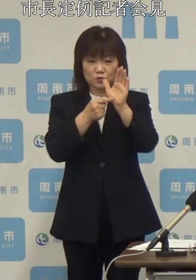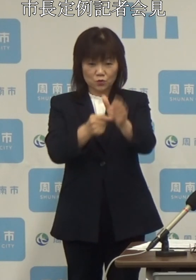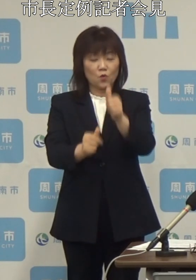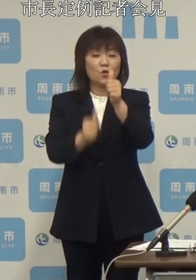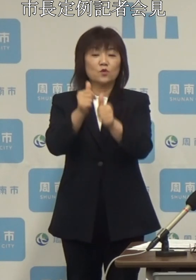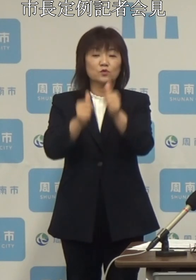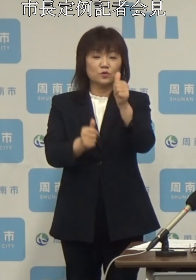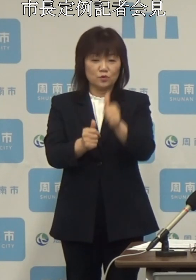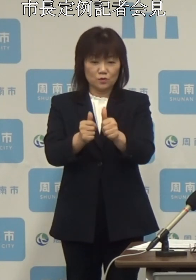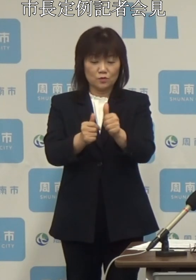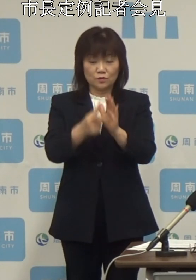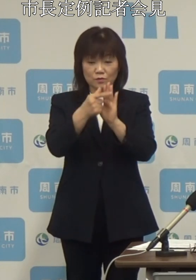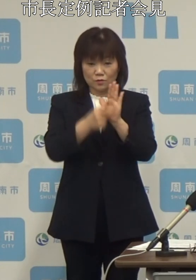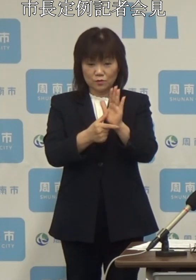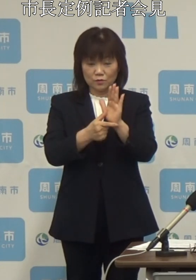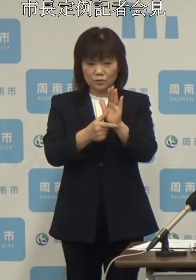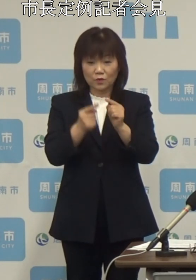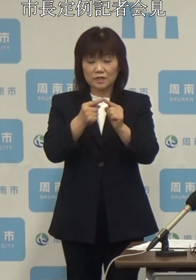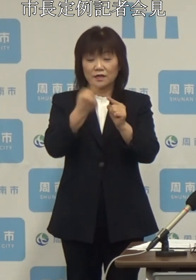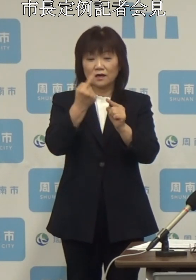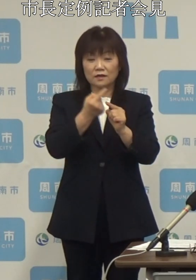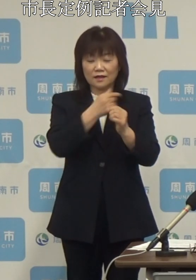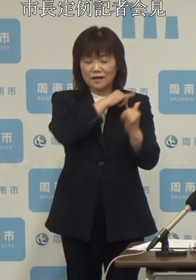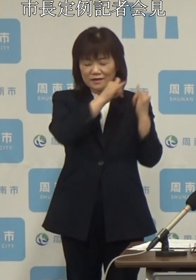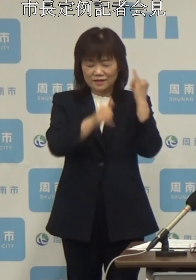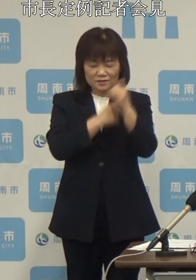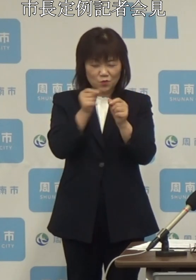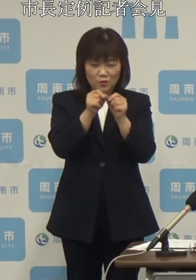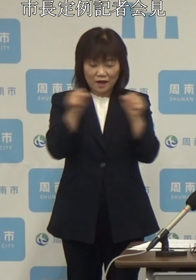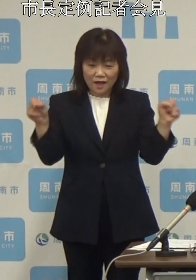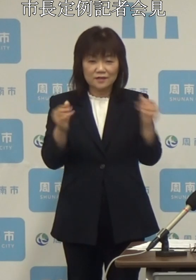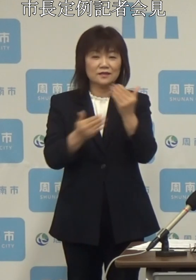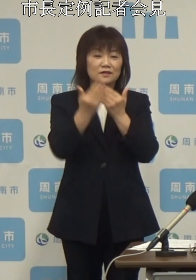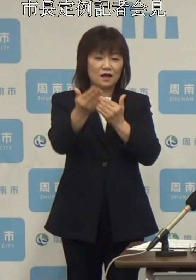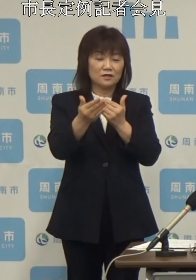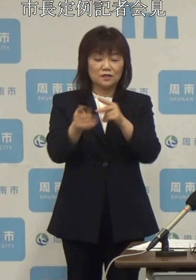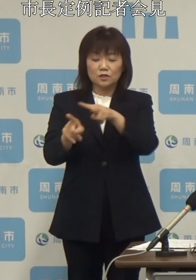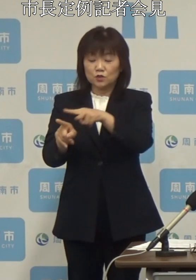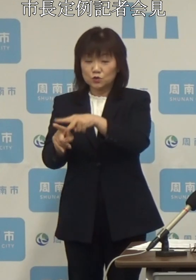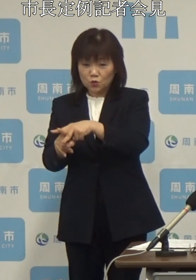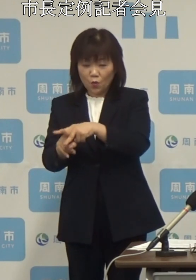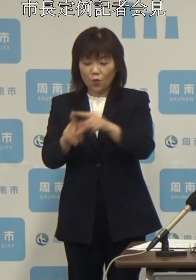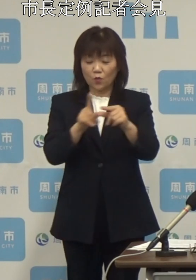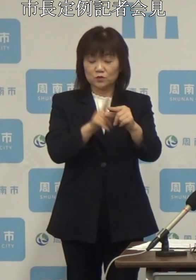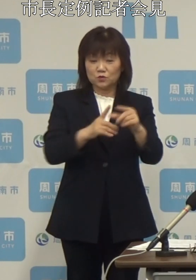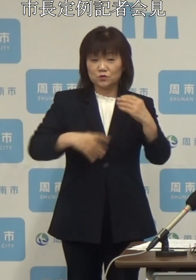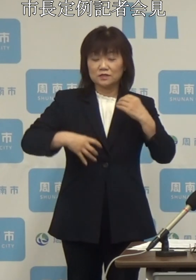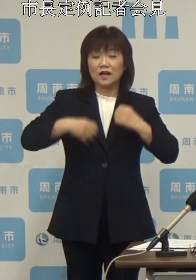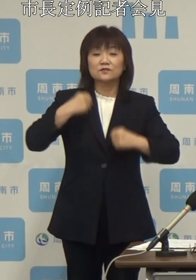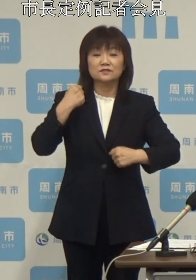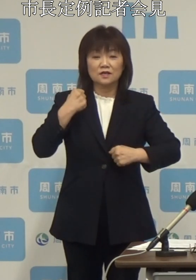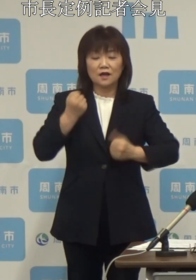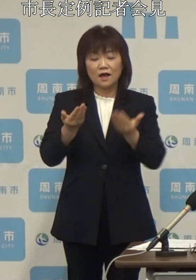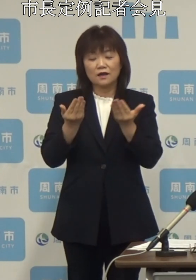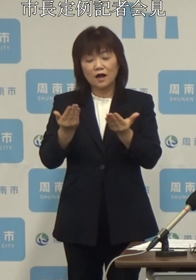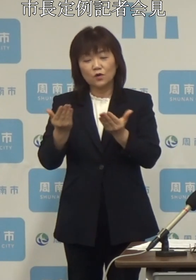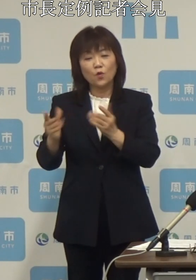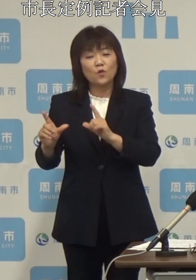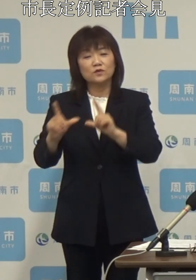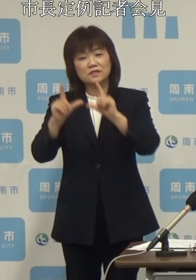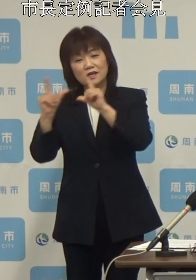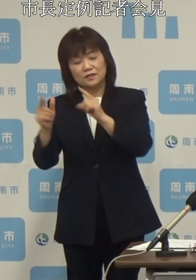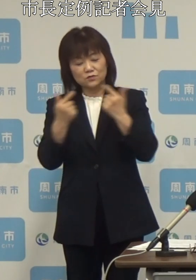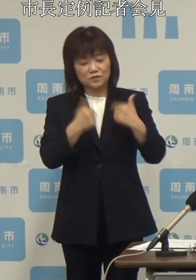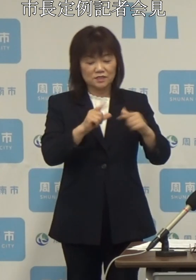ールとして始まった歴史ある大会です。小学生や中学生が学校生活や